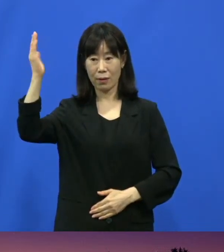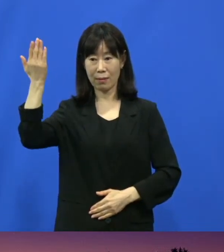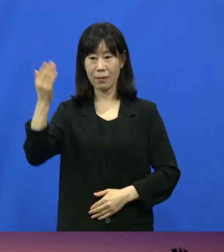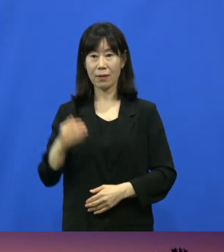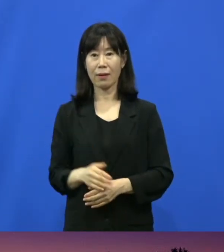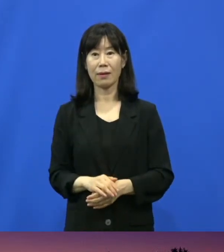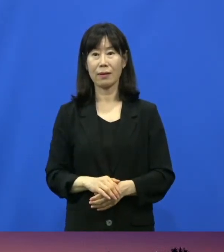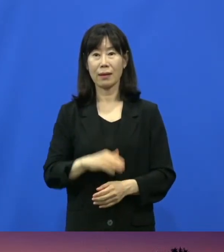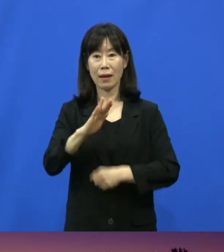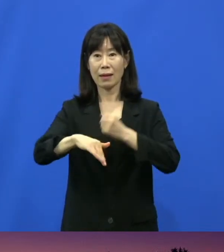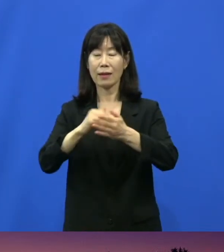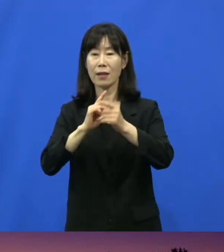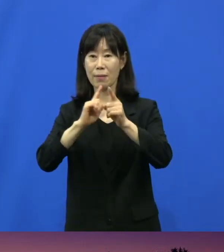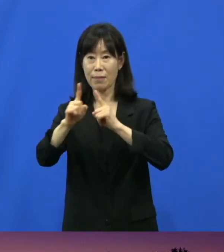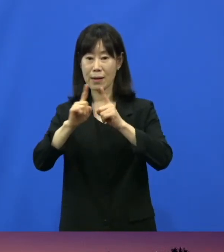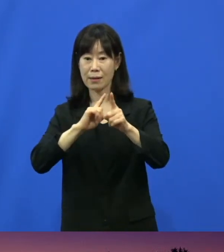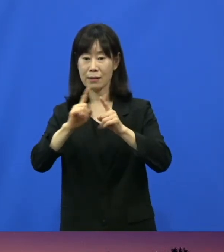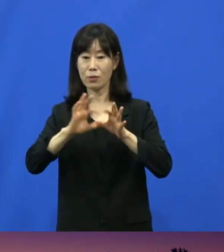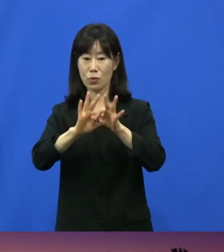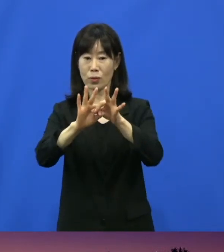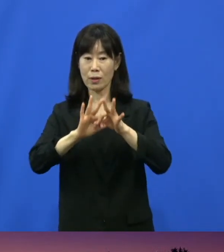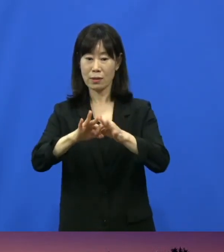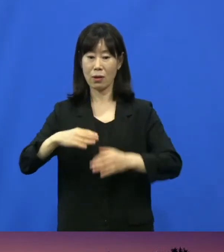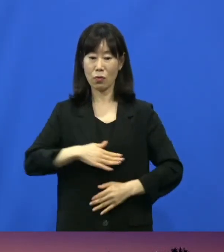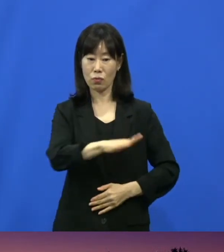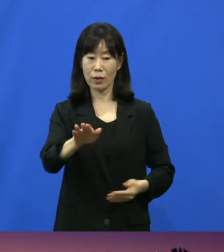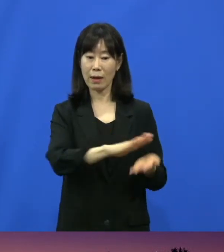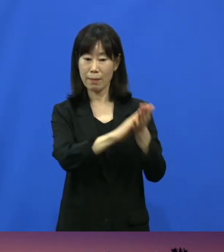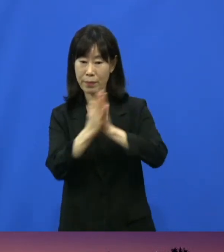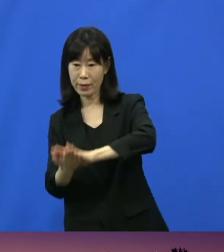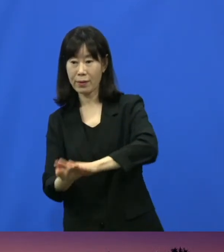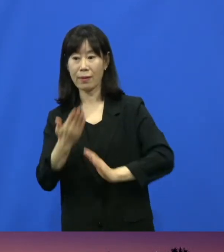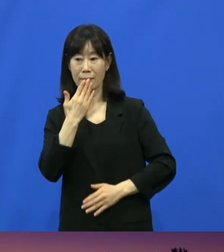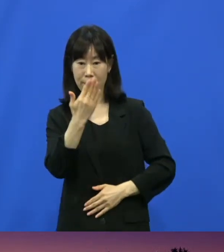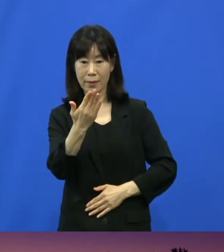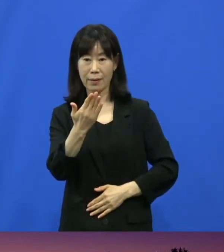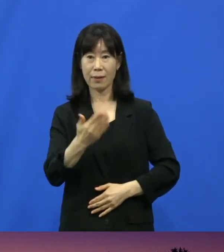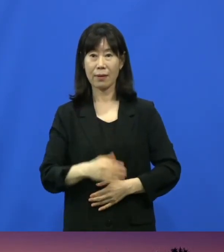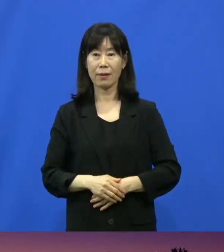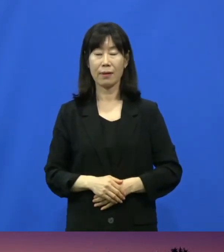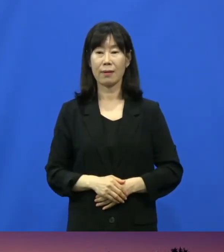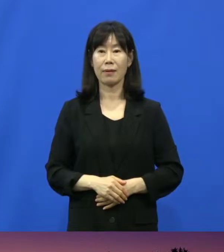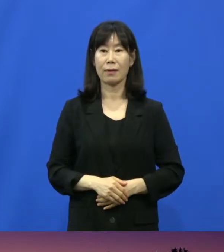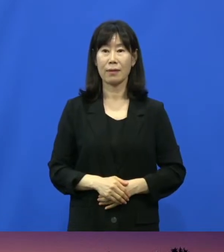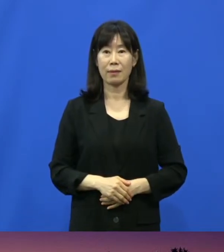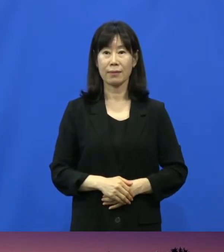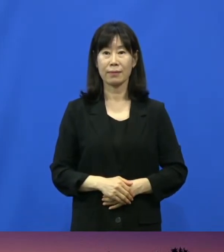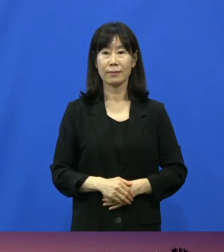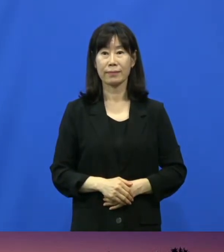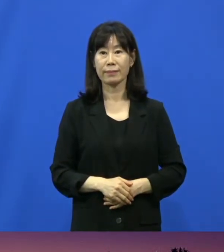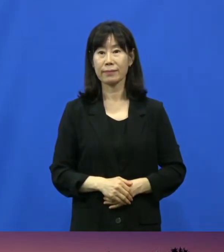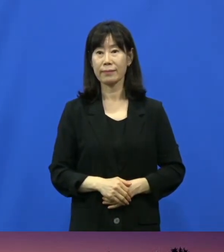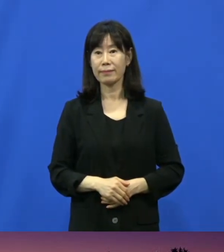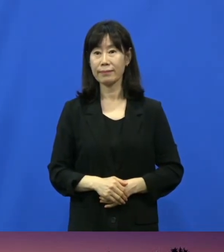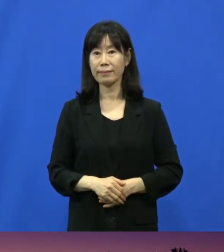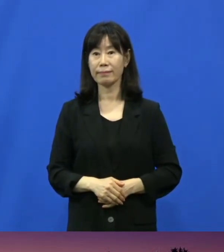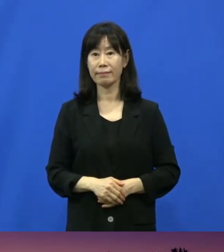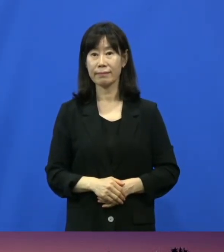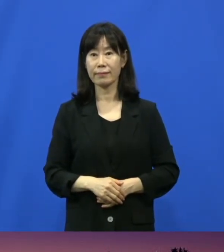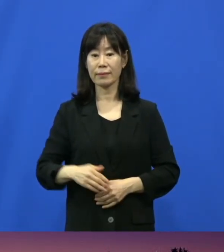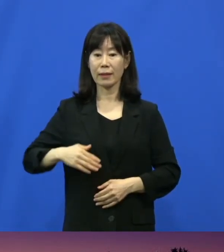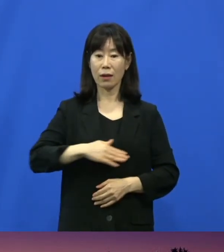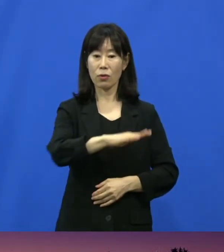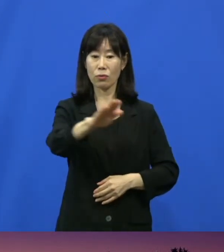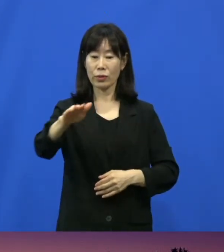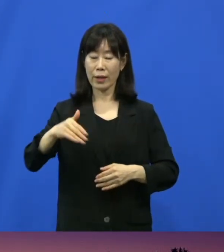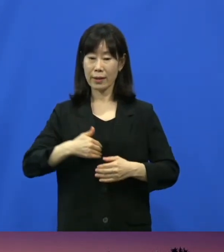말씀이 우리 안에 스며들면 우리의 존재의 변화가 일어나고 그 말씀은 존재의 깊은 곳을 관통하면서 신비로운 일이